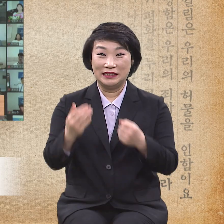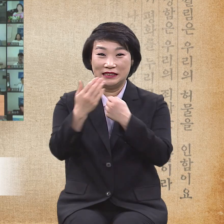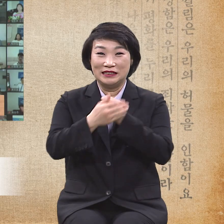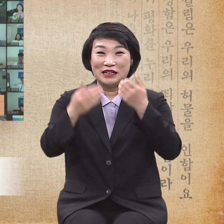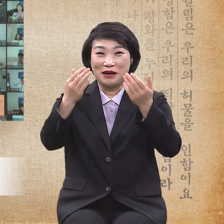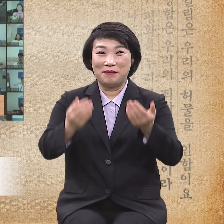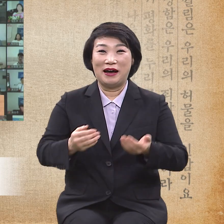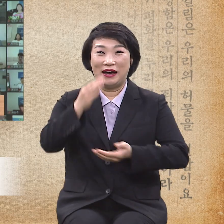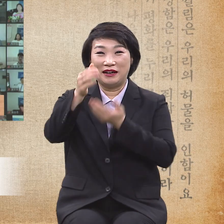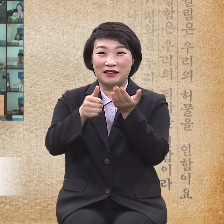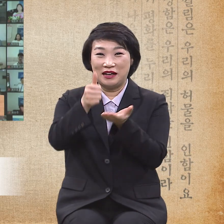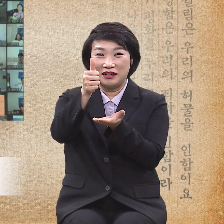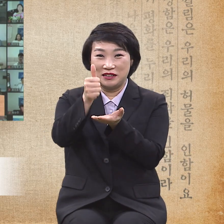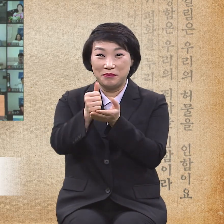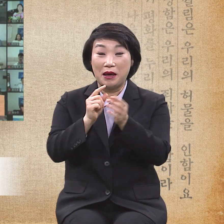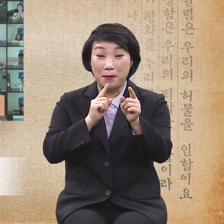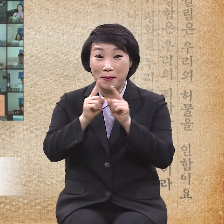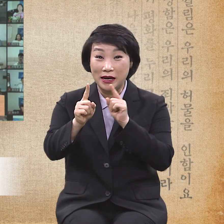요한복음 3장